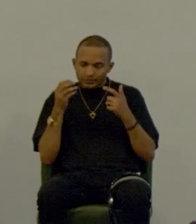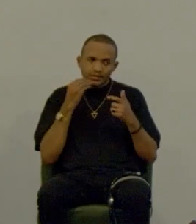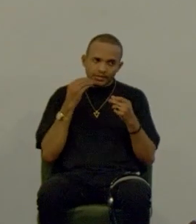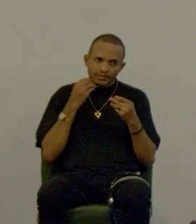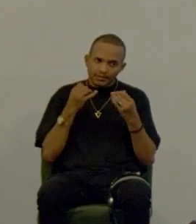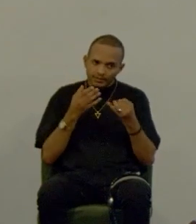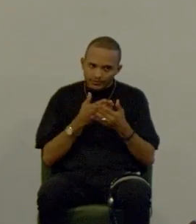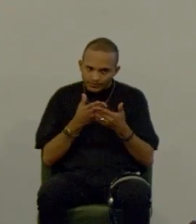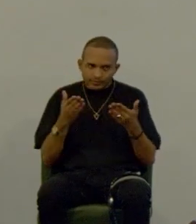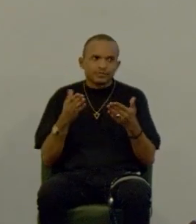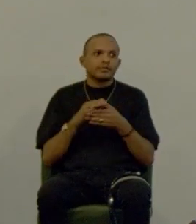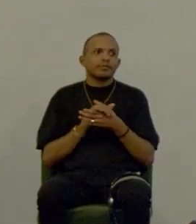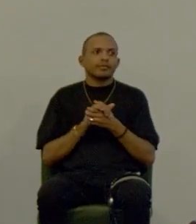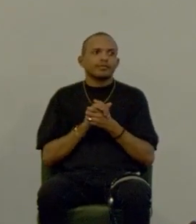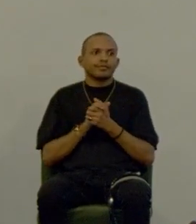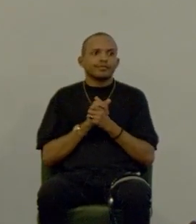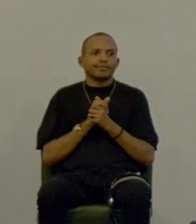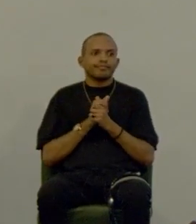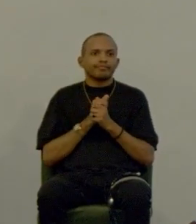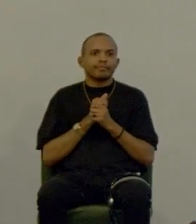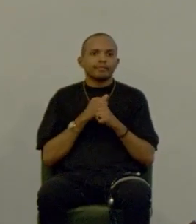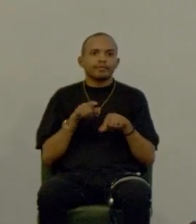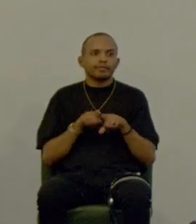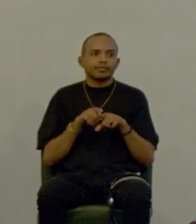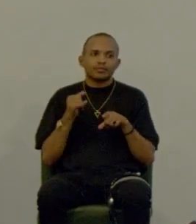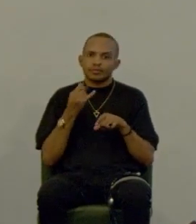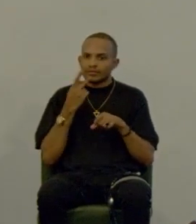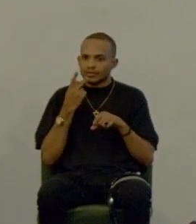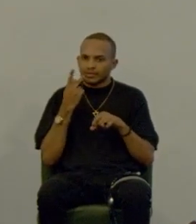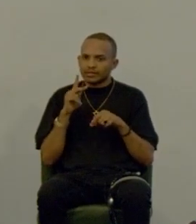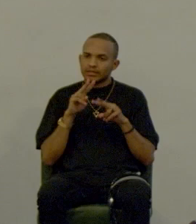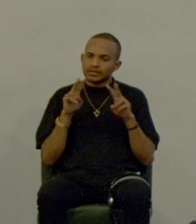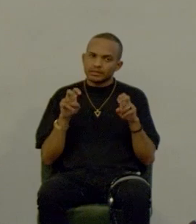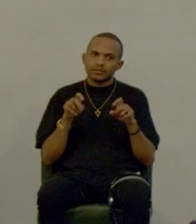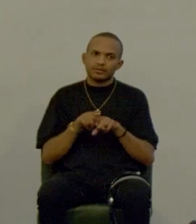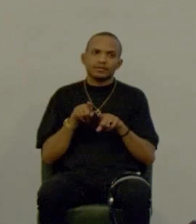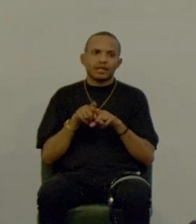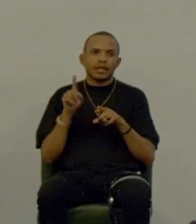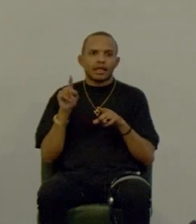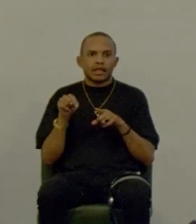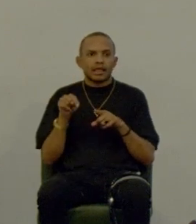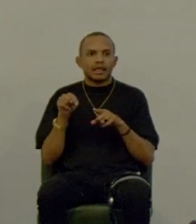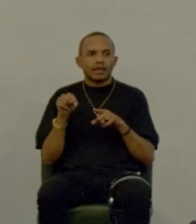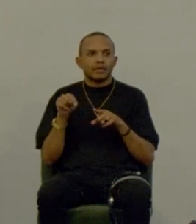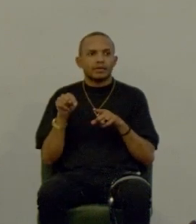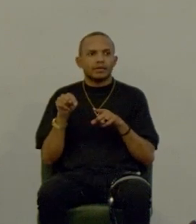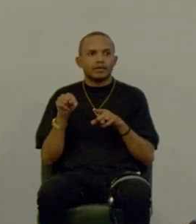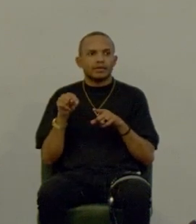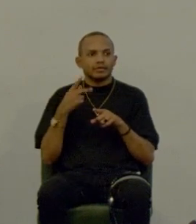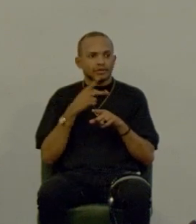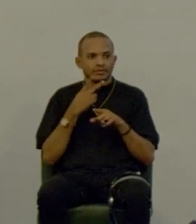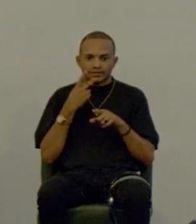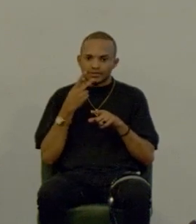para vocês. E eu sou arqueólogo, né? Acho que é importante falar sobre isso. E uma delas é uma questão que você